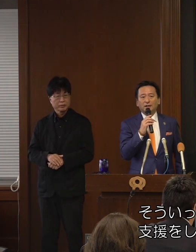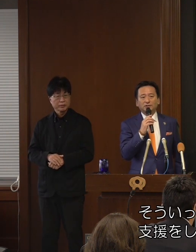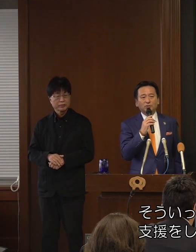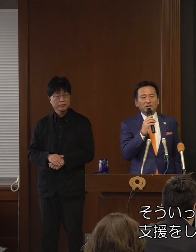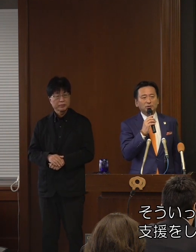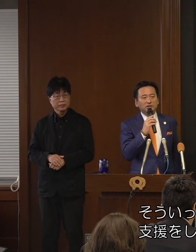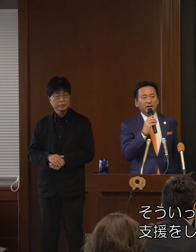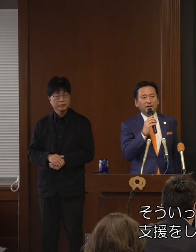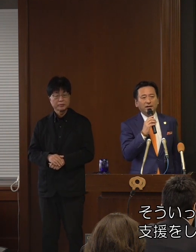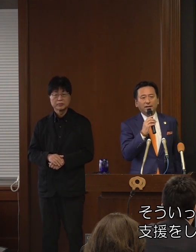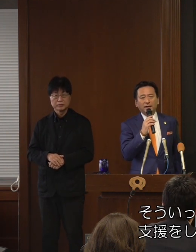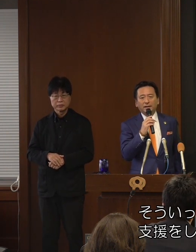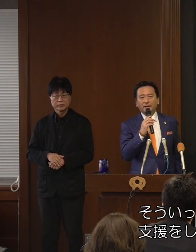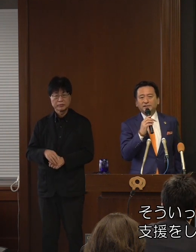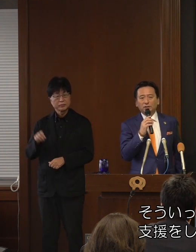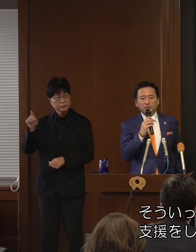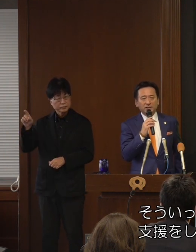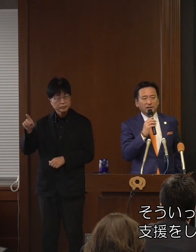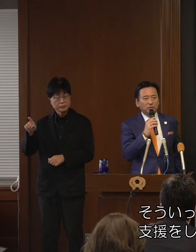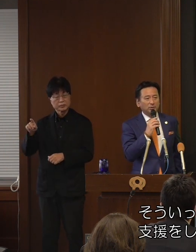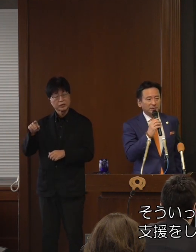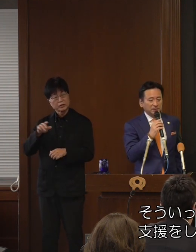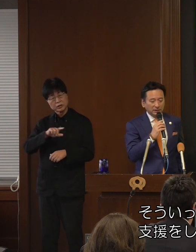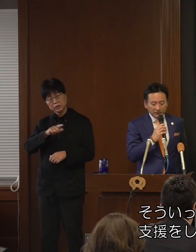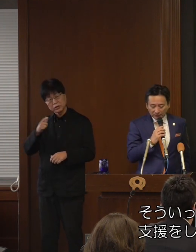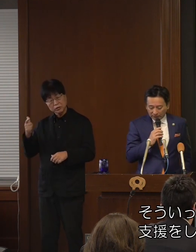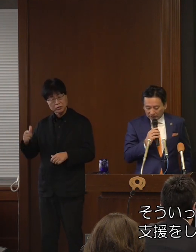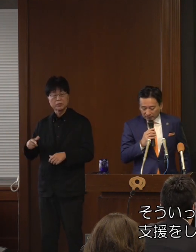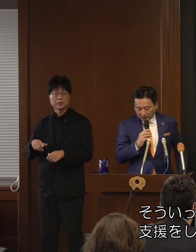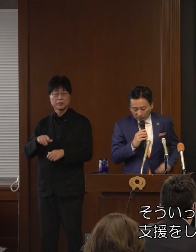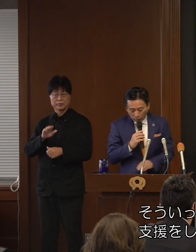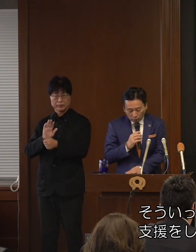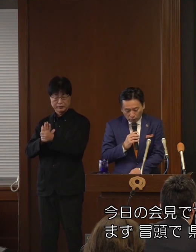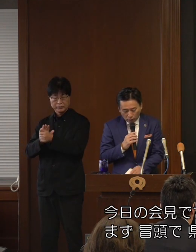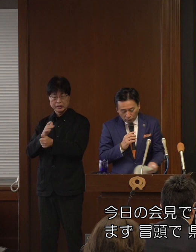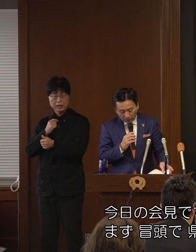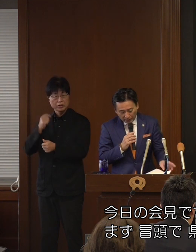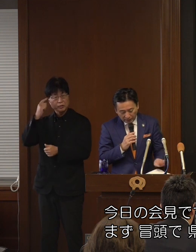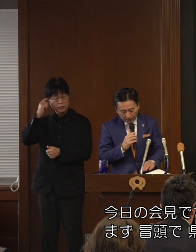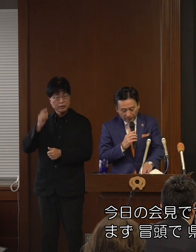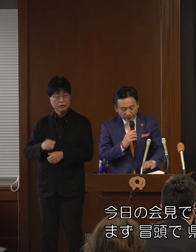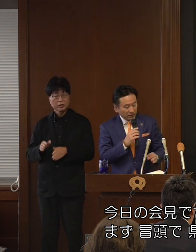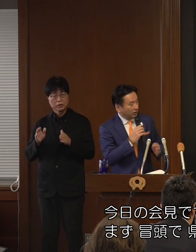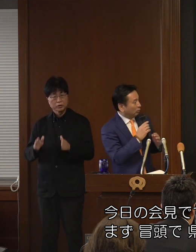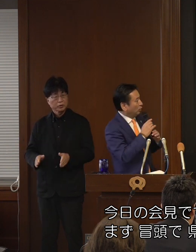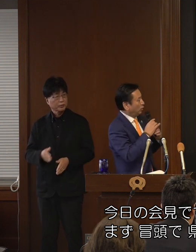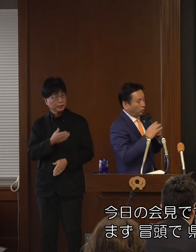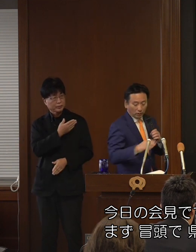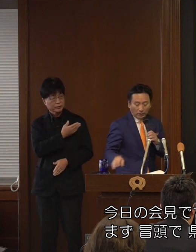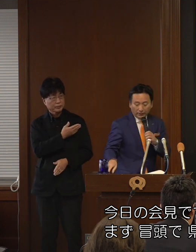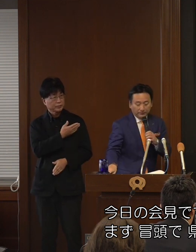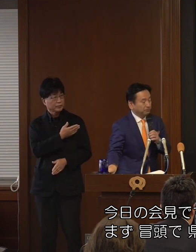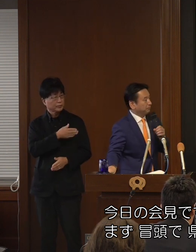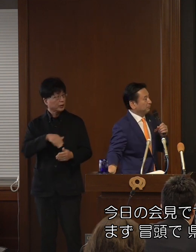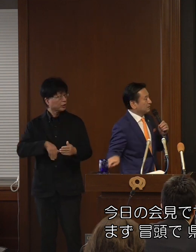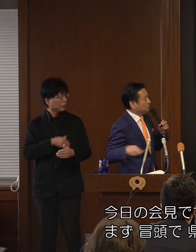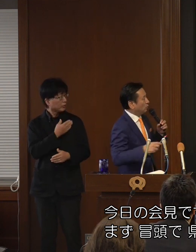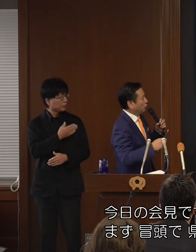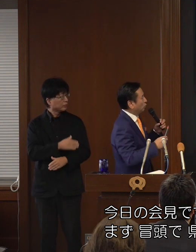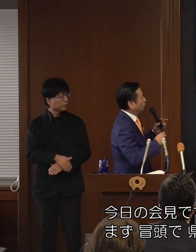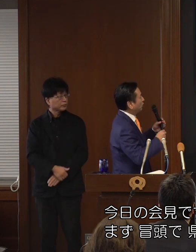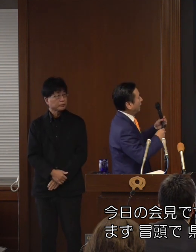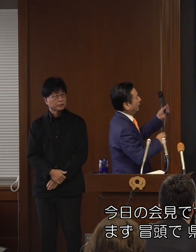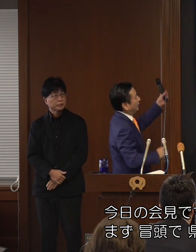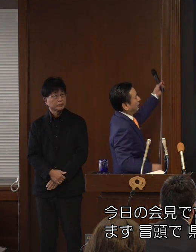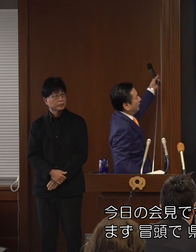ういった強い気持ちで支援をしていきたいと思います。さて今日の会見ですけれども、はい、まず